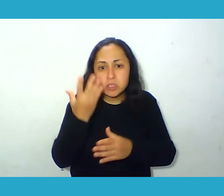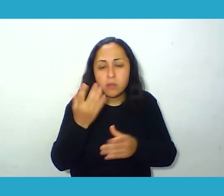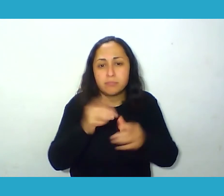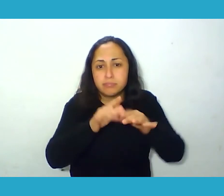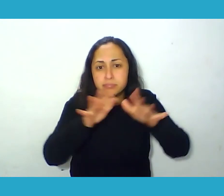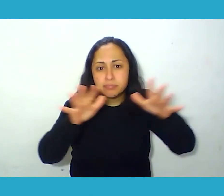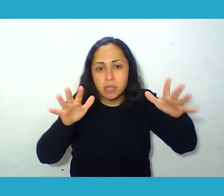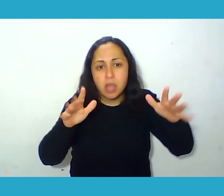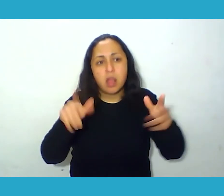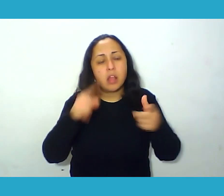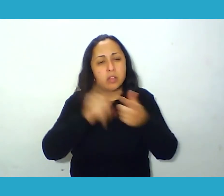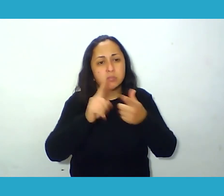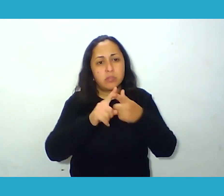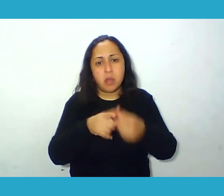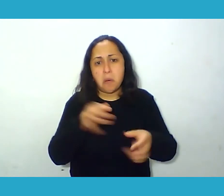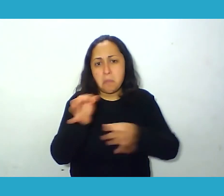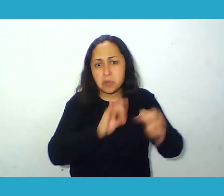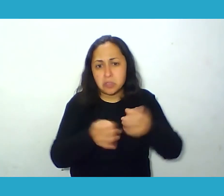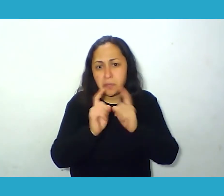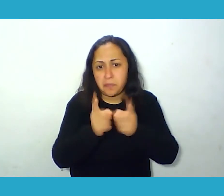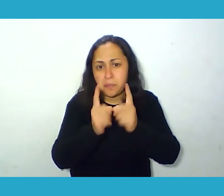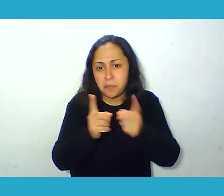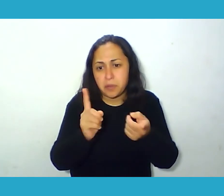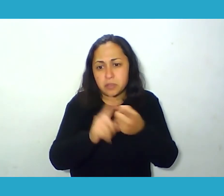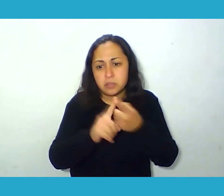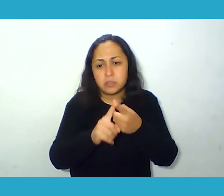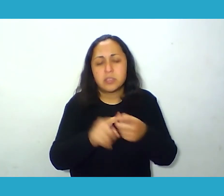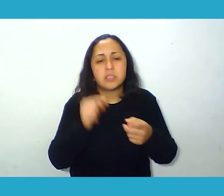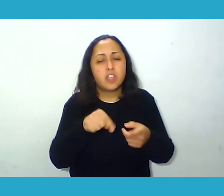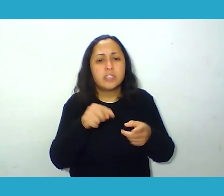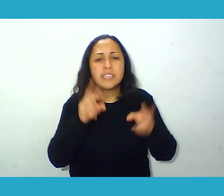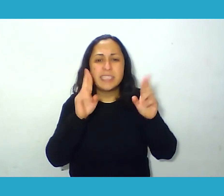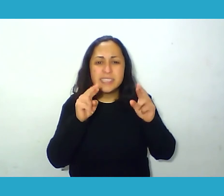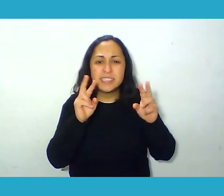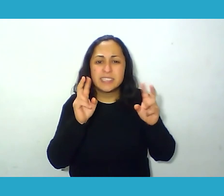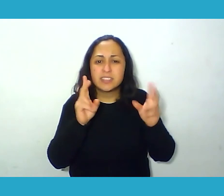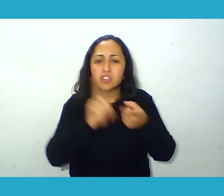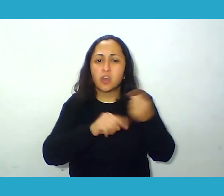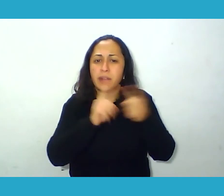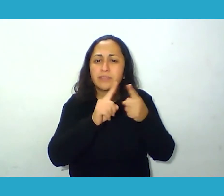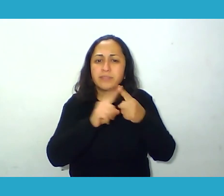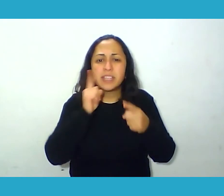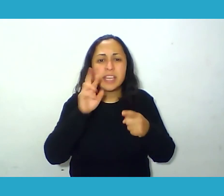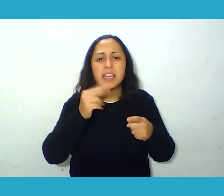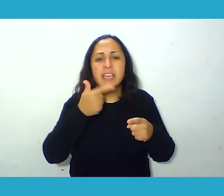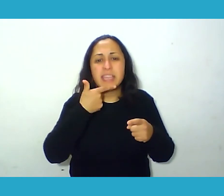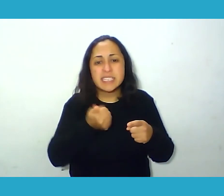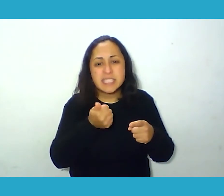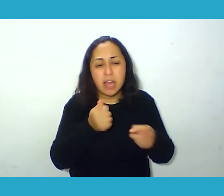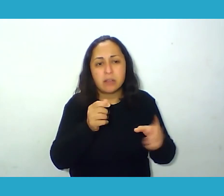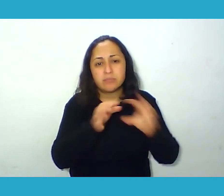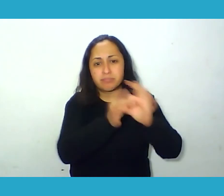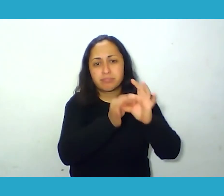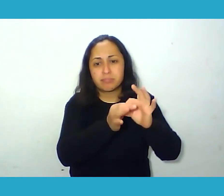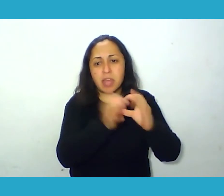disolver. Pero continúa vigente con todos los proyectos diseñados. Cuestiona IRSA porque se proyectaba como parte de